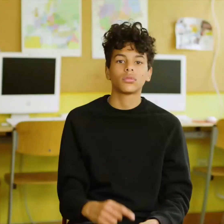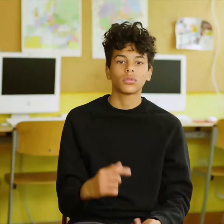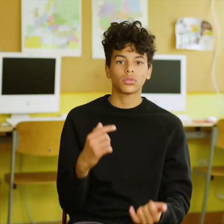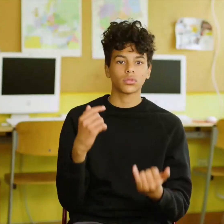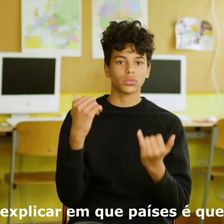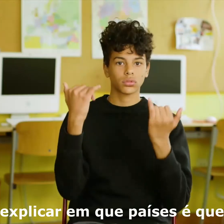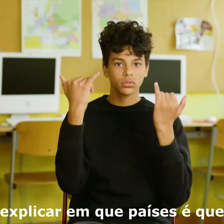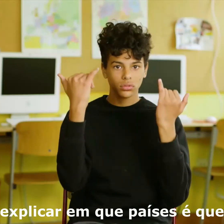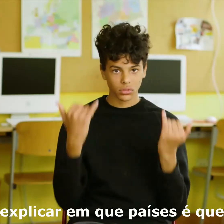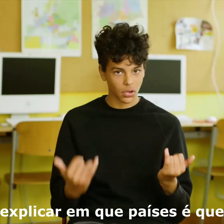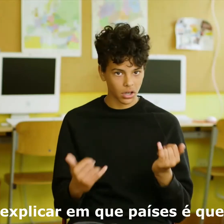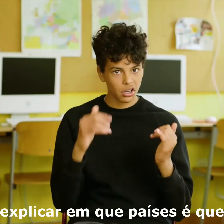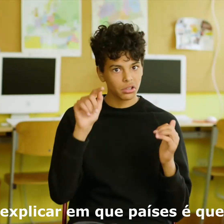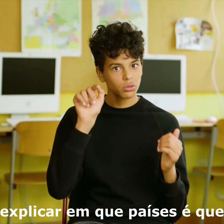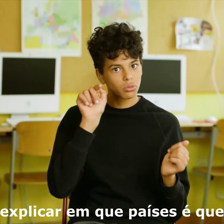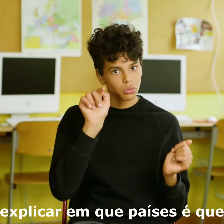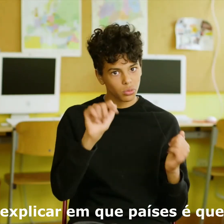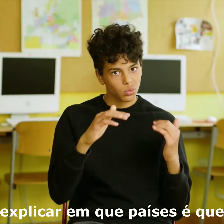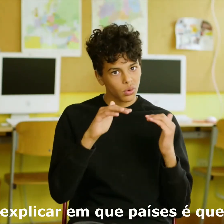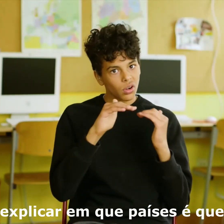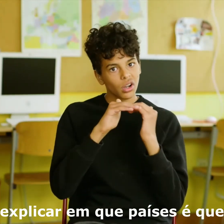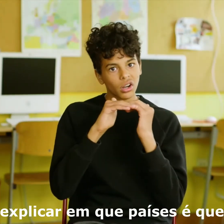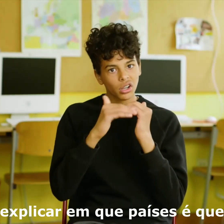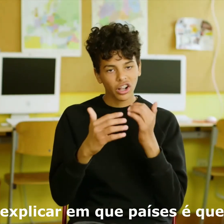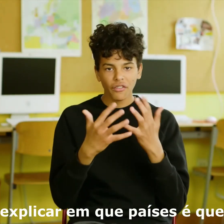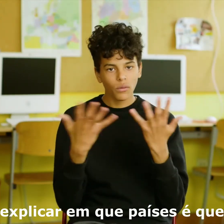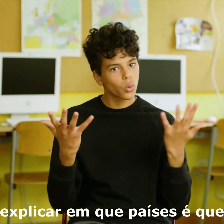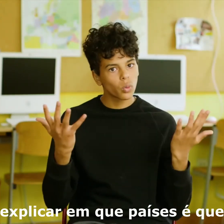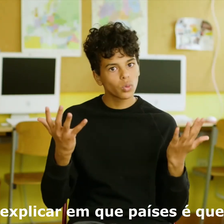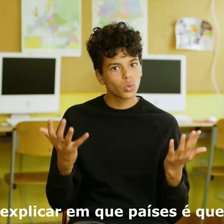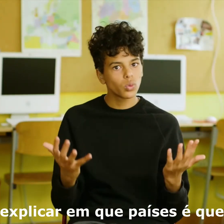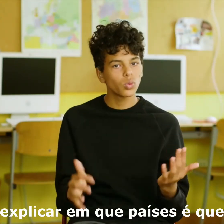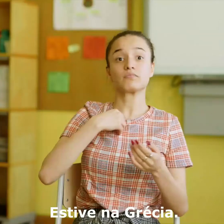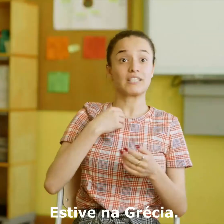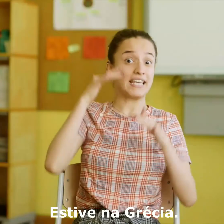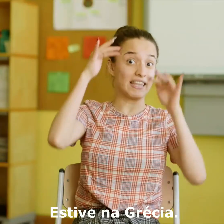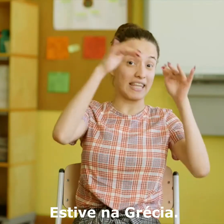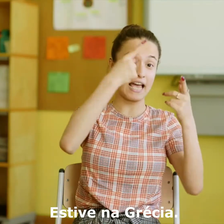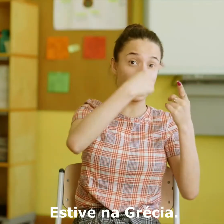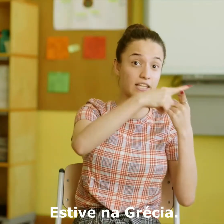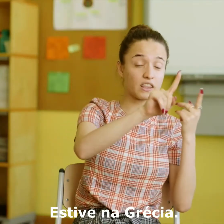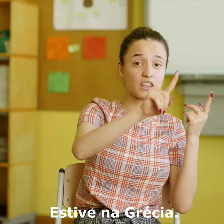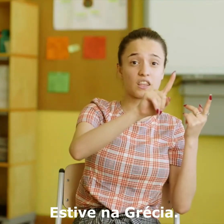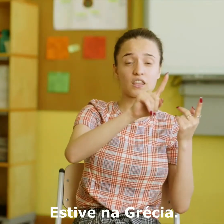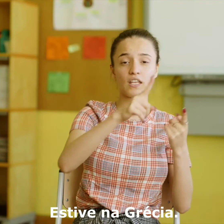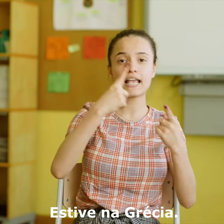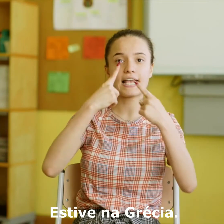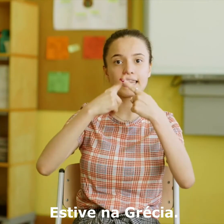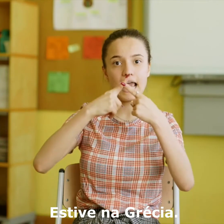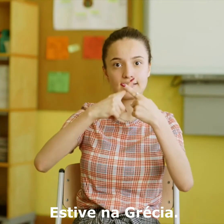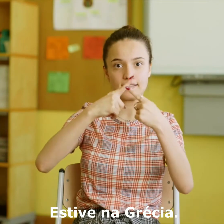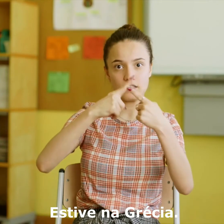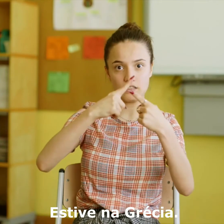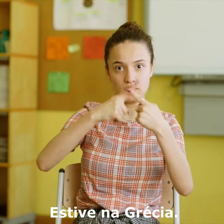E podes explicar-nos em que países é que estiveste? Sim, assim, eu estive na Grécia